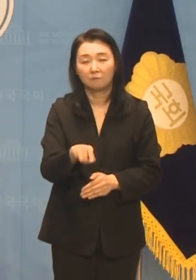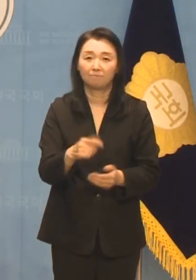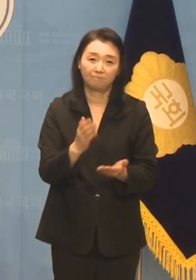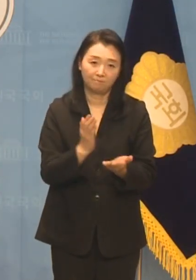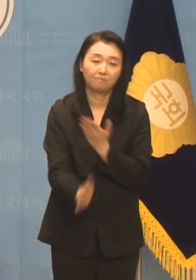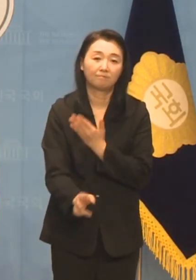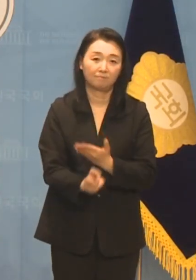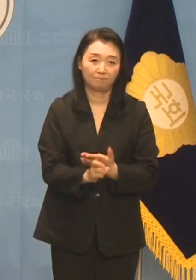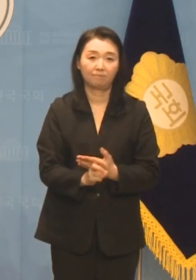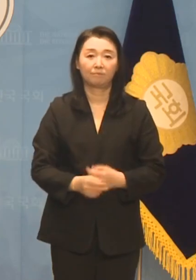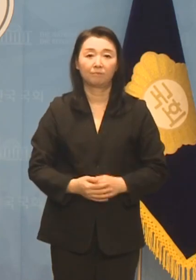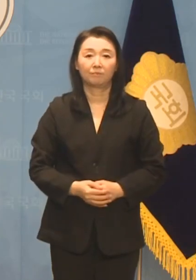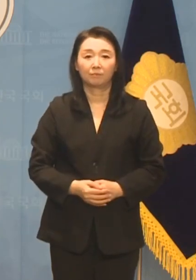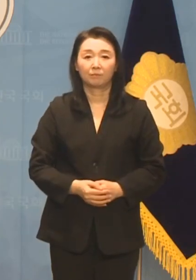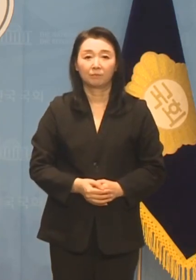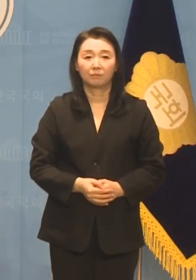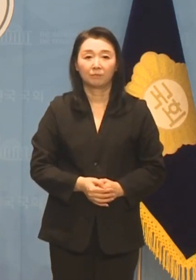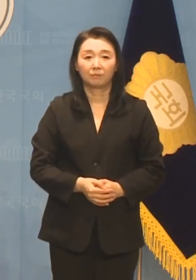부적절합니다.